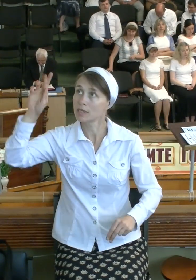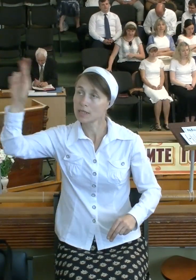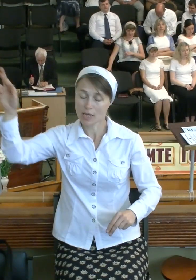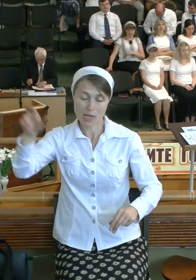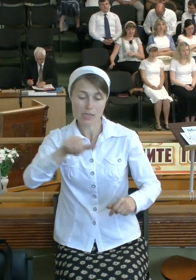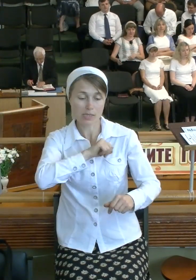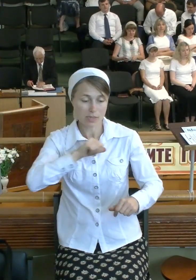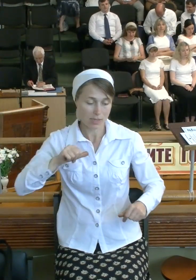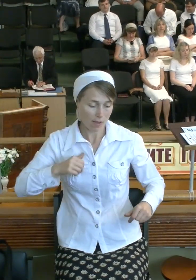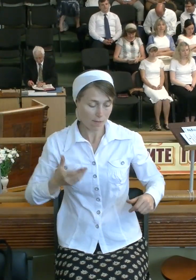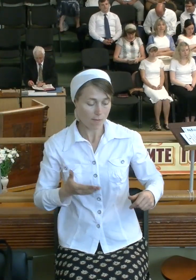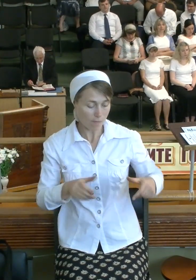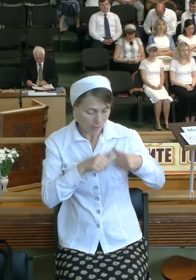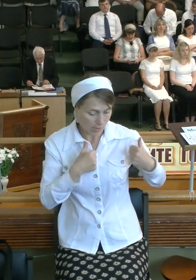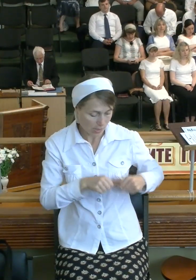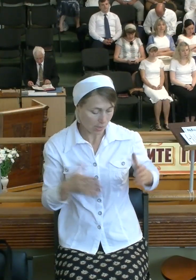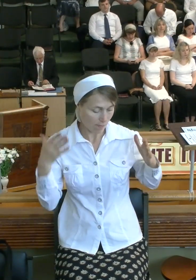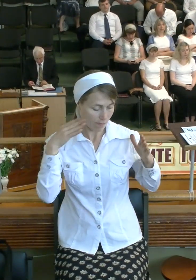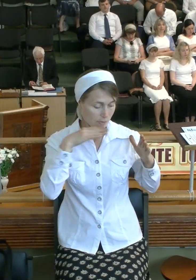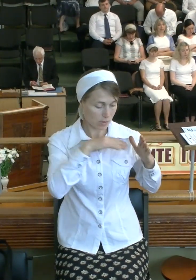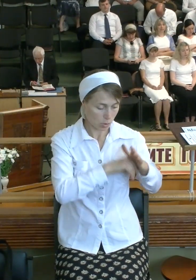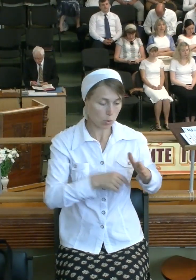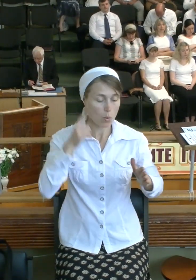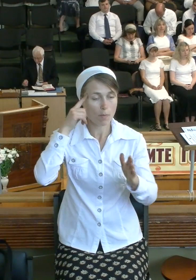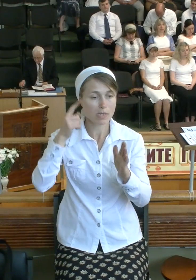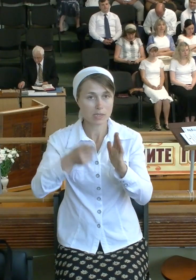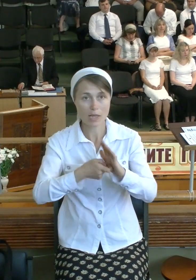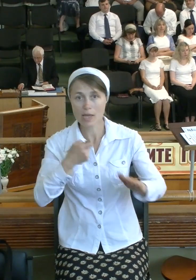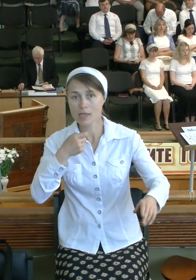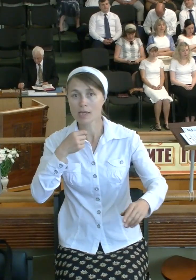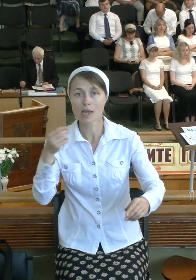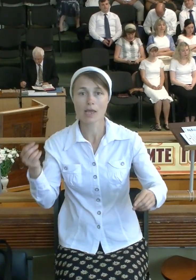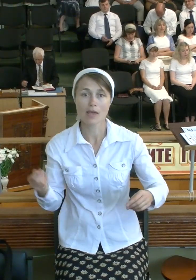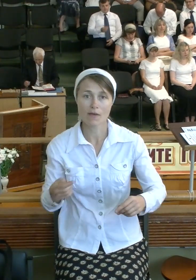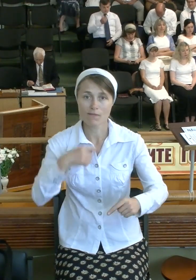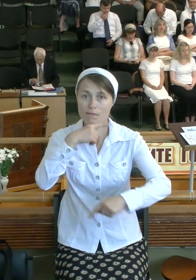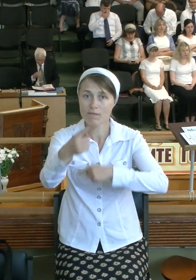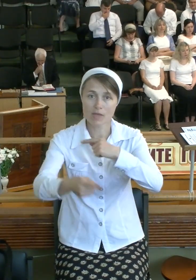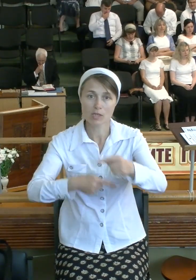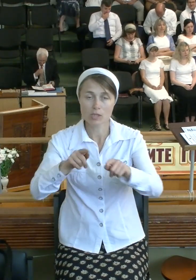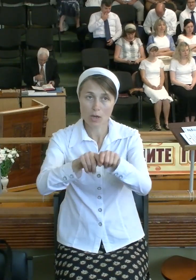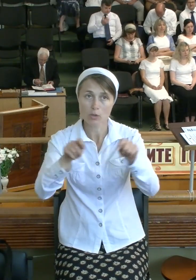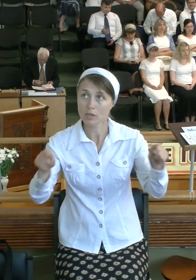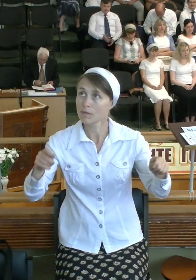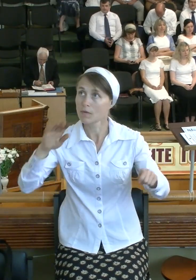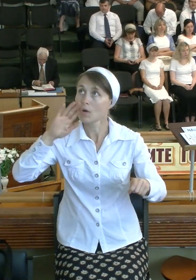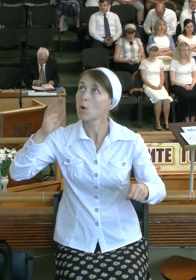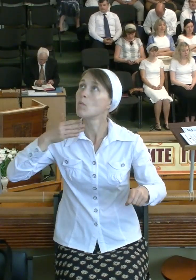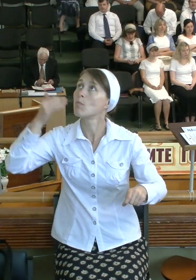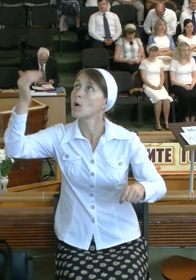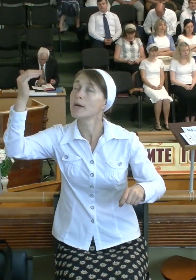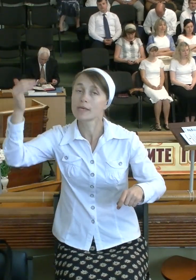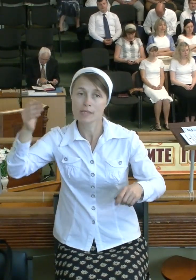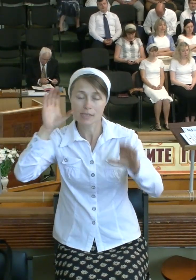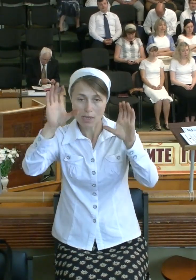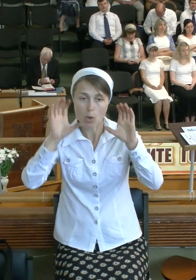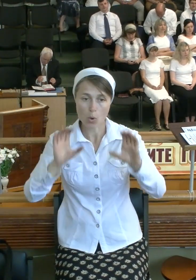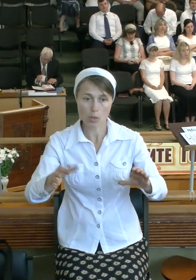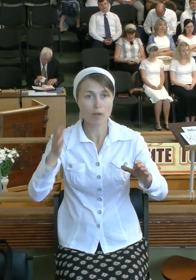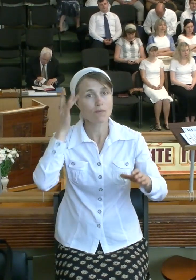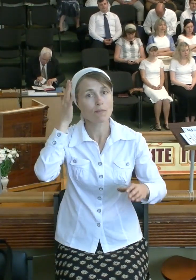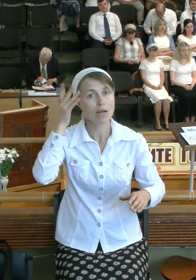вложу познание предвечных откровений, мои законы в мыслях напишу,